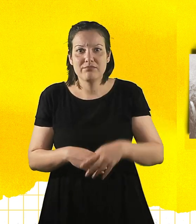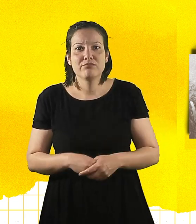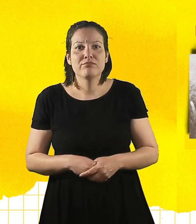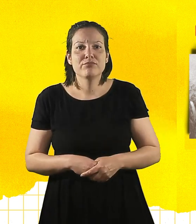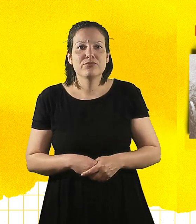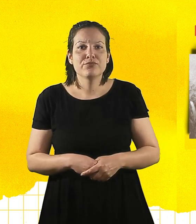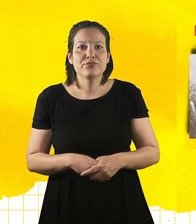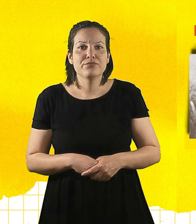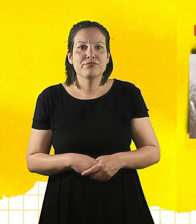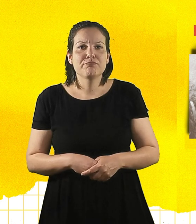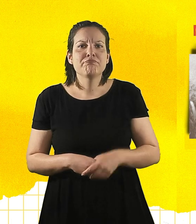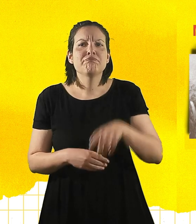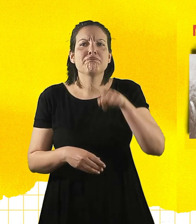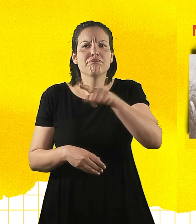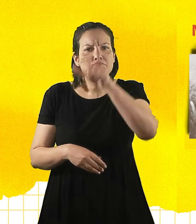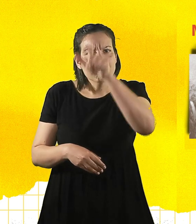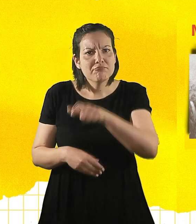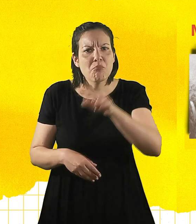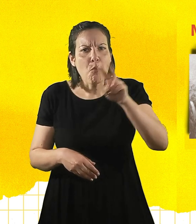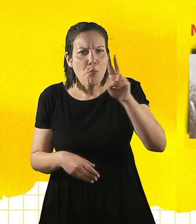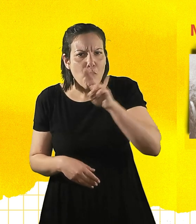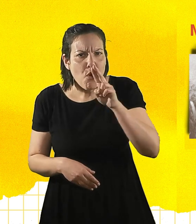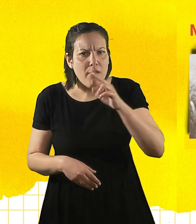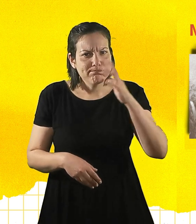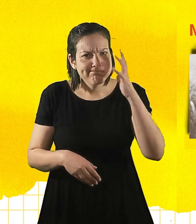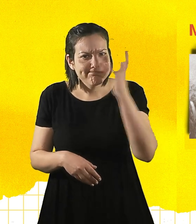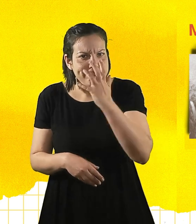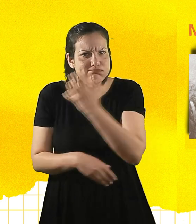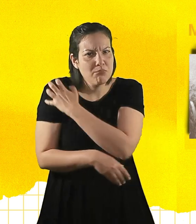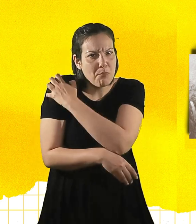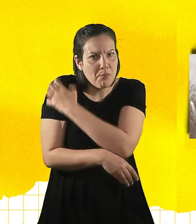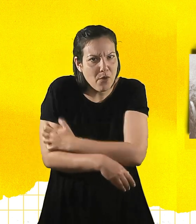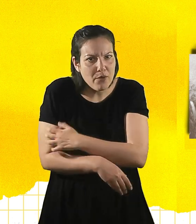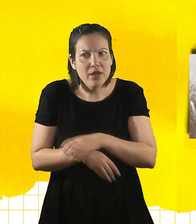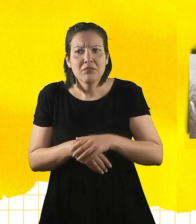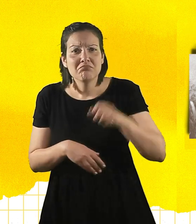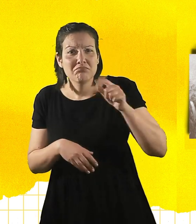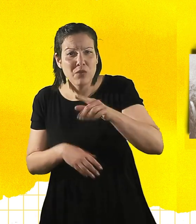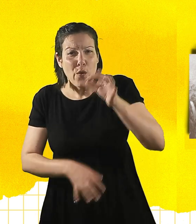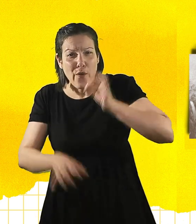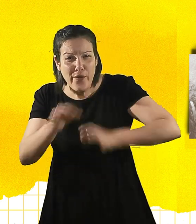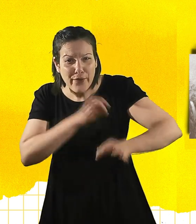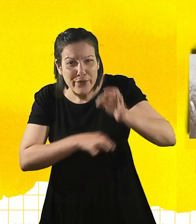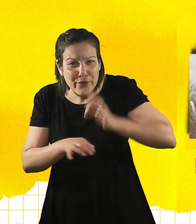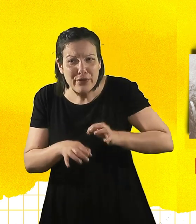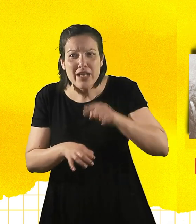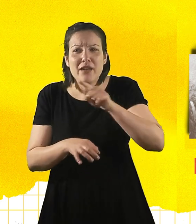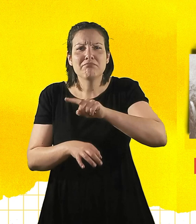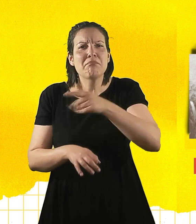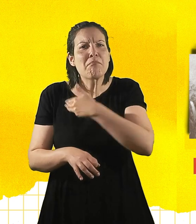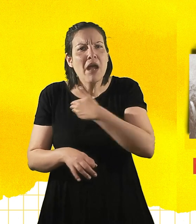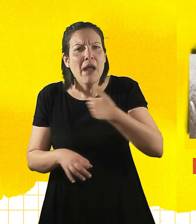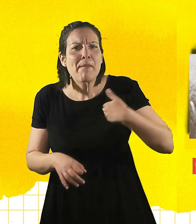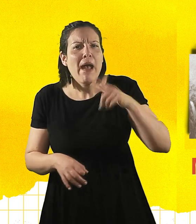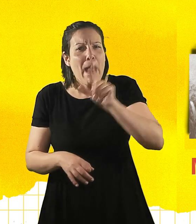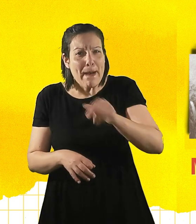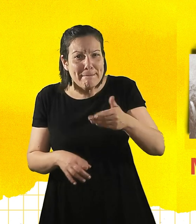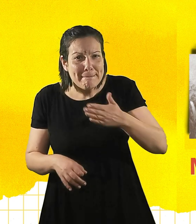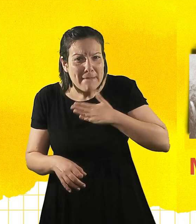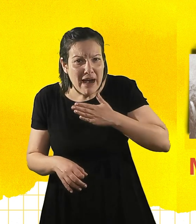1847. Fue mujer, negra y pobre. Su historia como madre de la patria recién empezó a conocerse